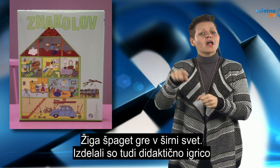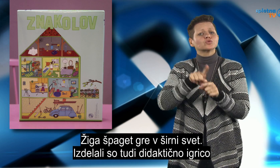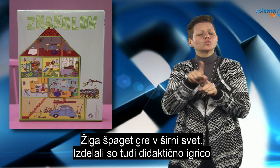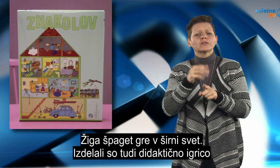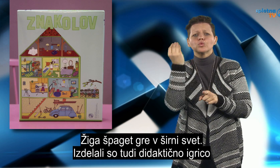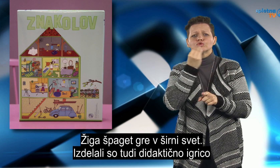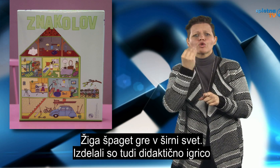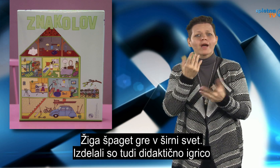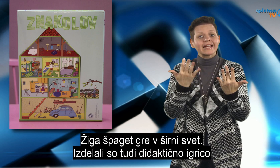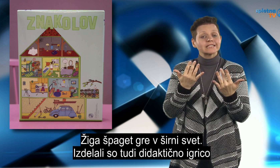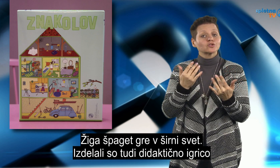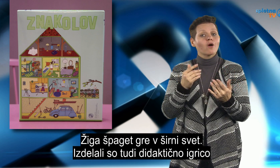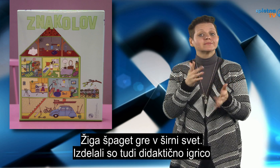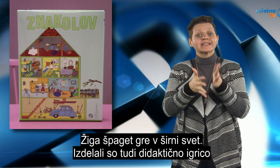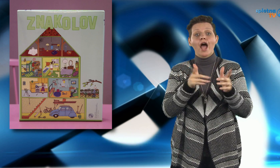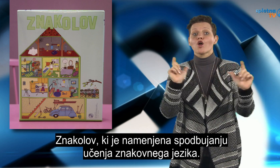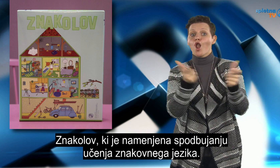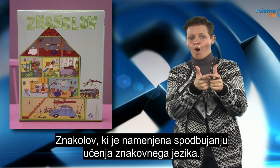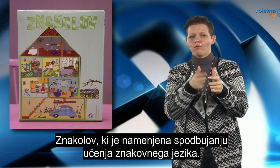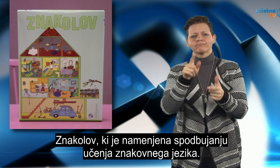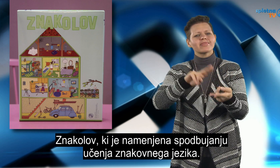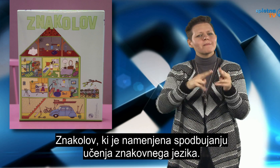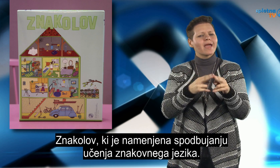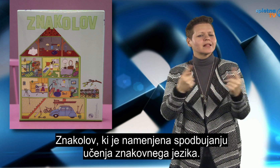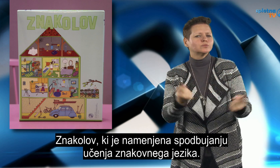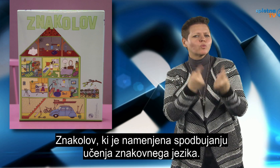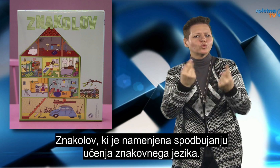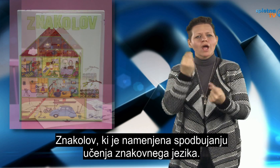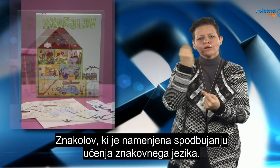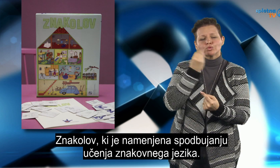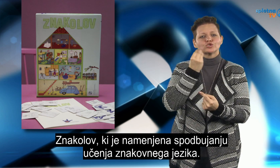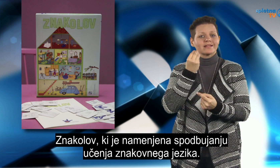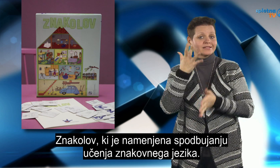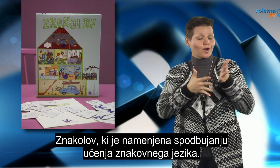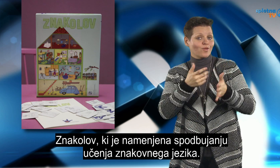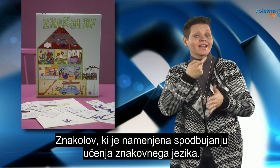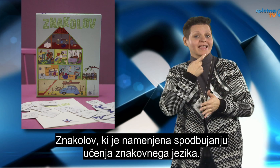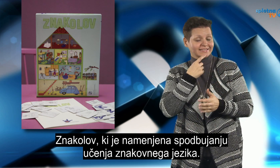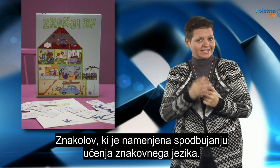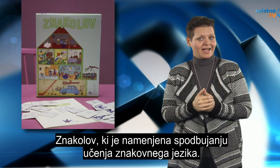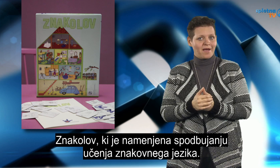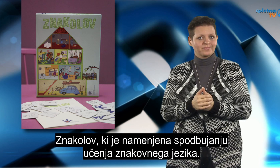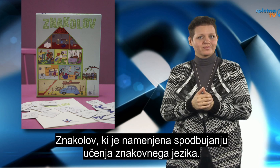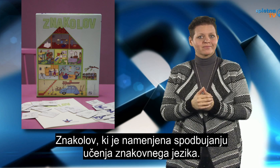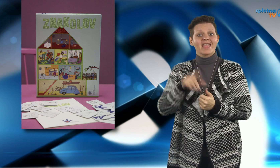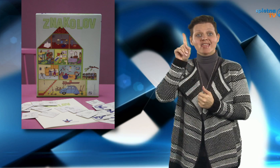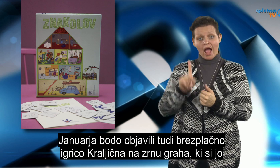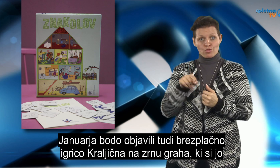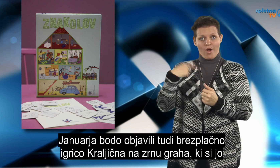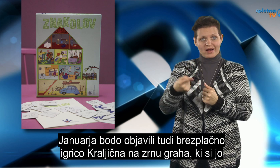Izdelali so tudi didaktično igrico Znakolov, ki je namenjena spodbujanju učenja znakovnega jezika. Januarja